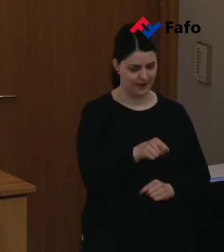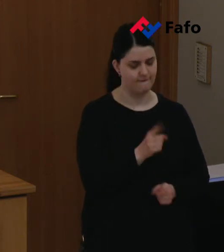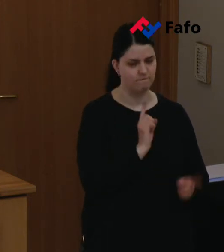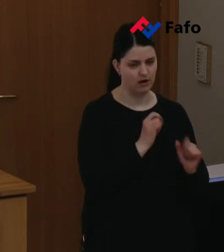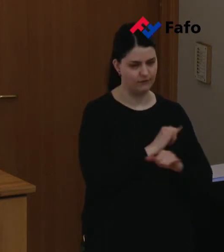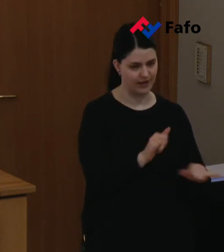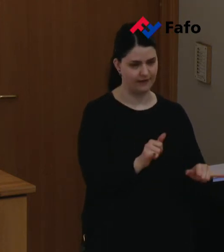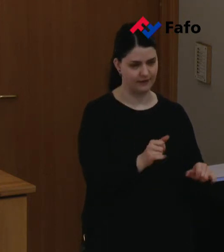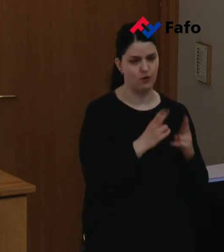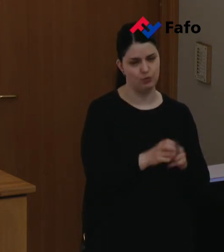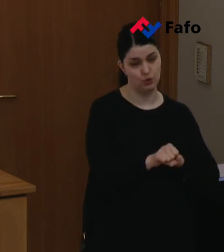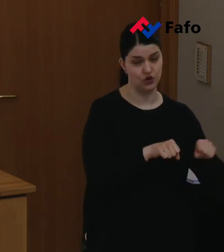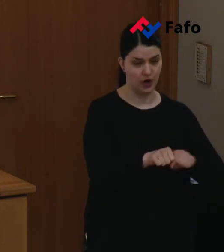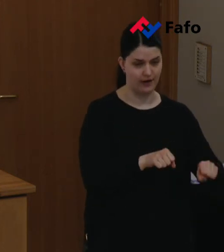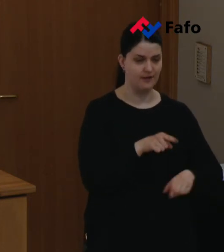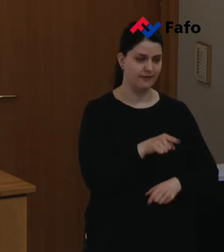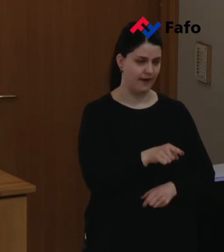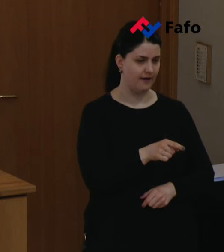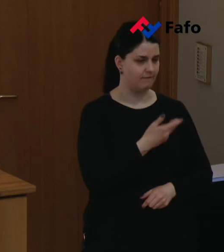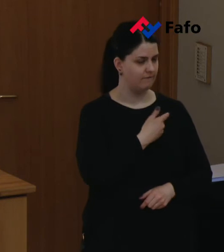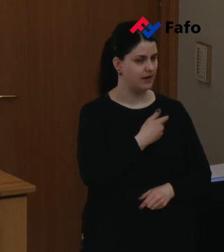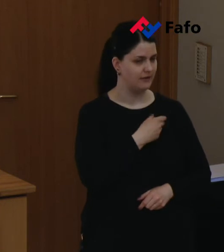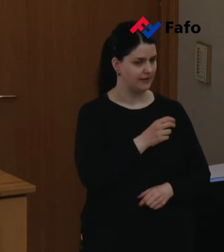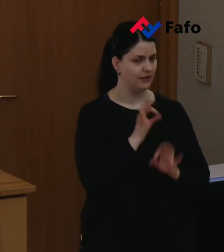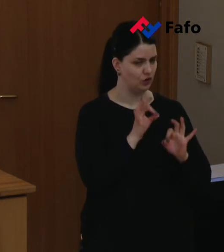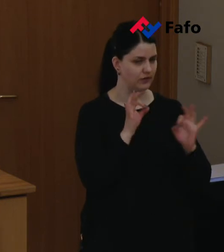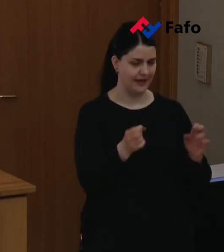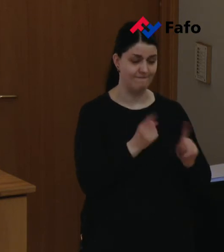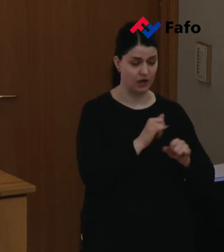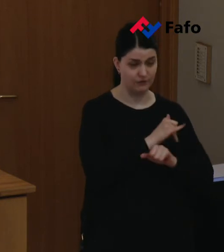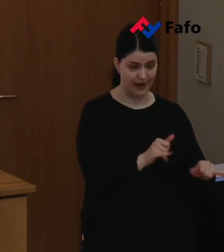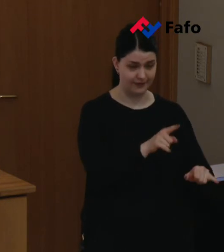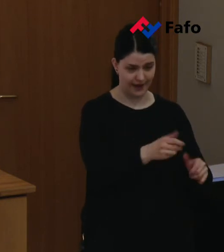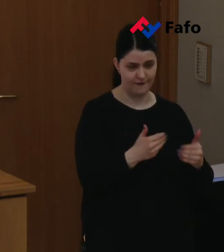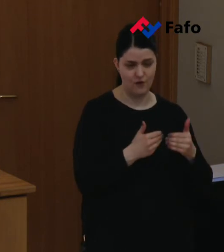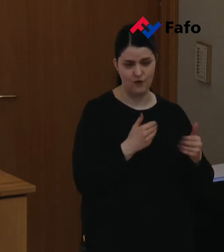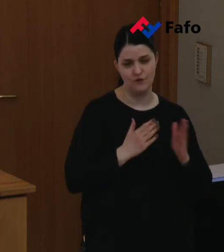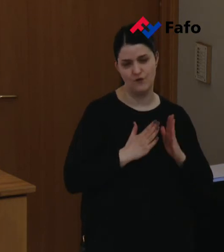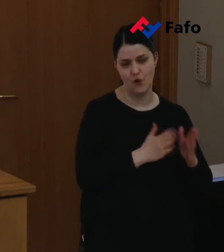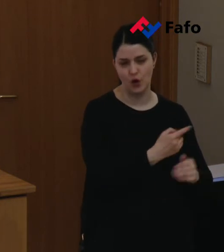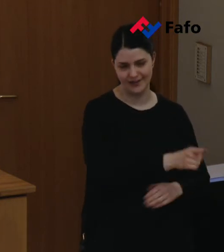og brukerstyring. Og det jo helt opplagt at valgfrihet liksom fører til